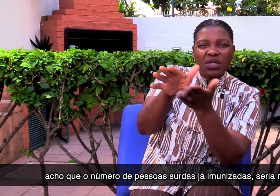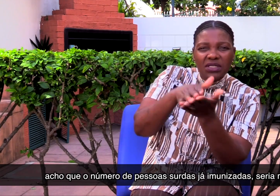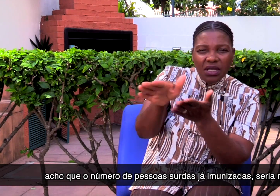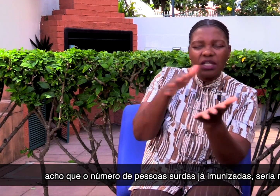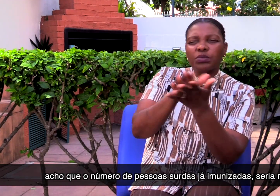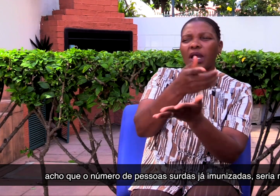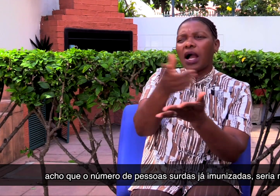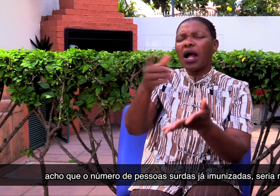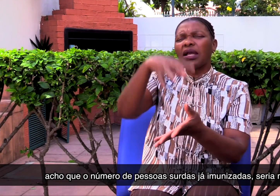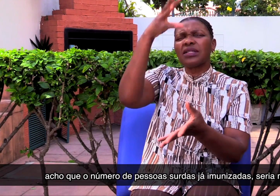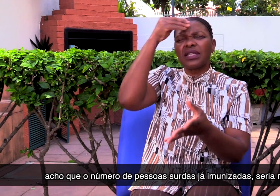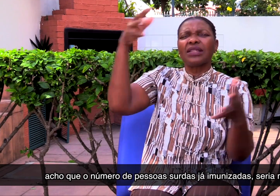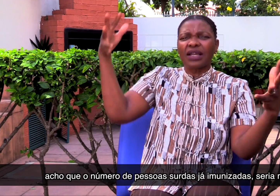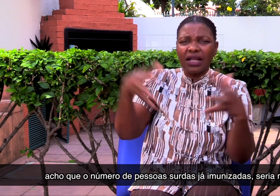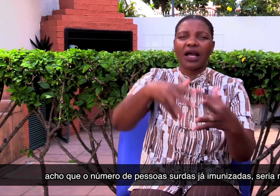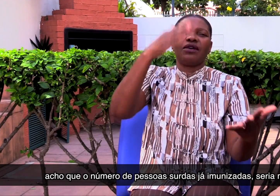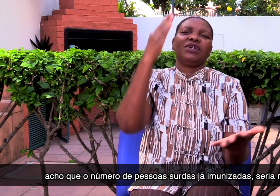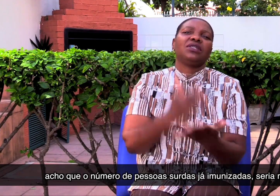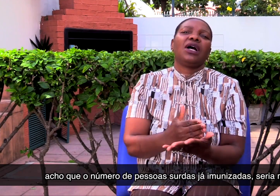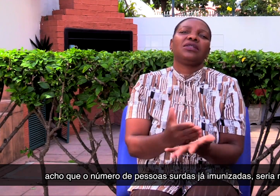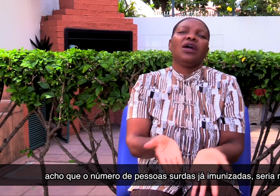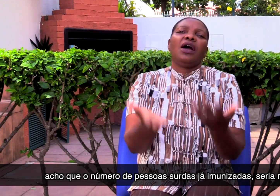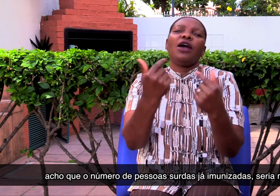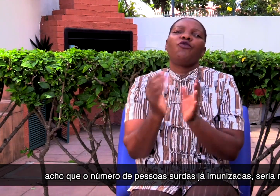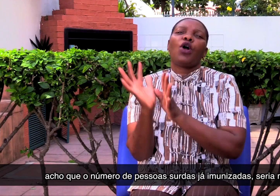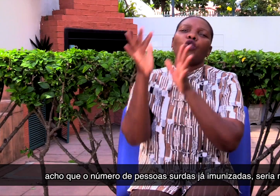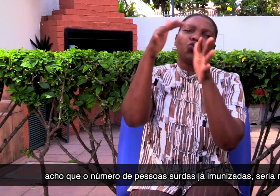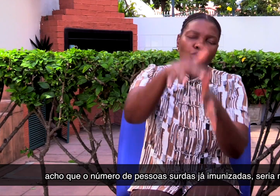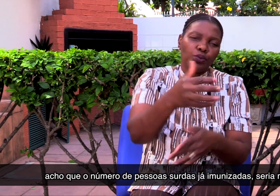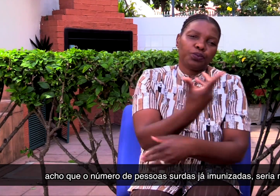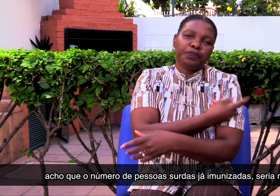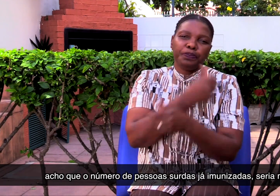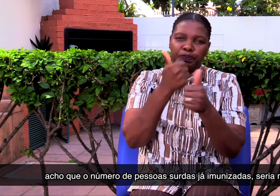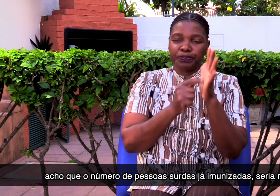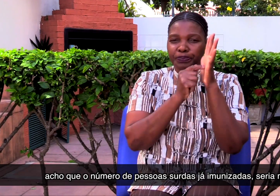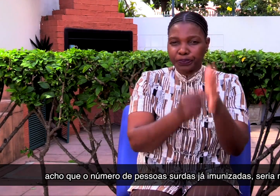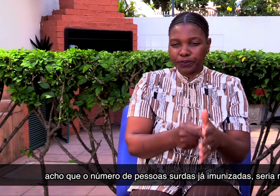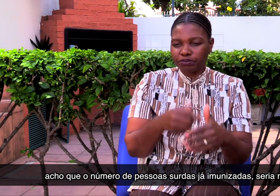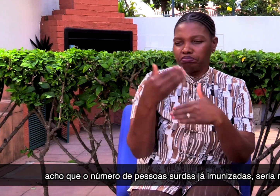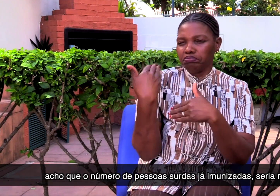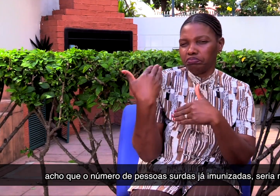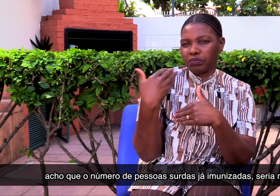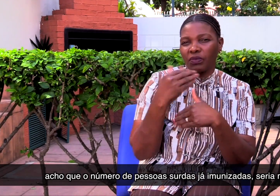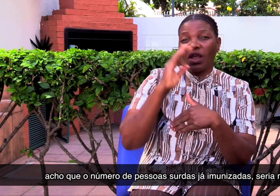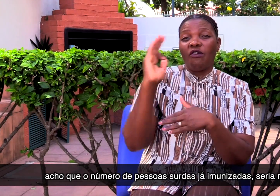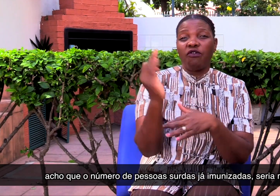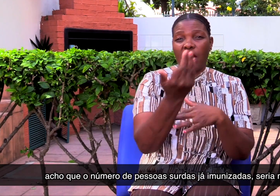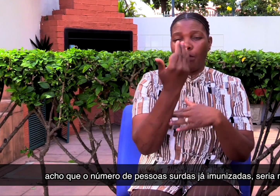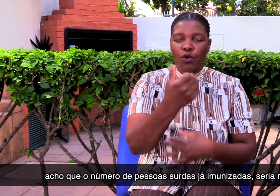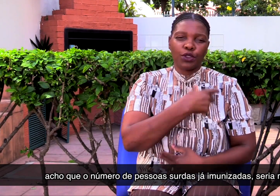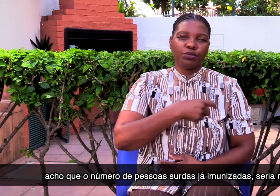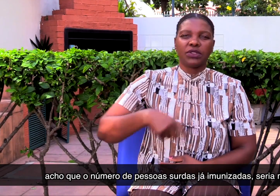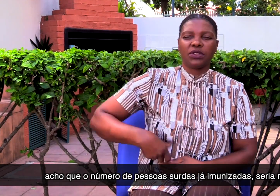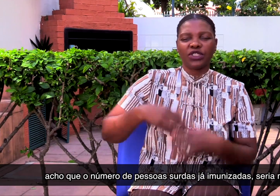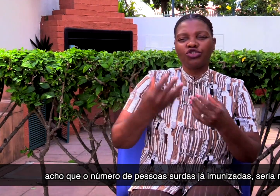ou mais capacidade para isso, tivesse mais informação exata e correta, eu acho que o número seria maior que é